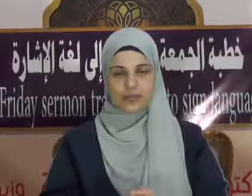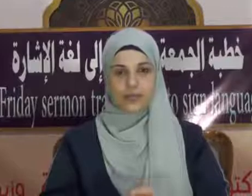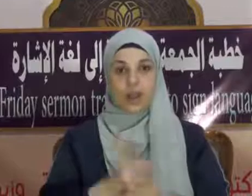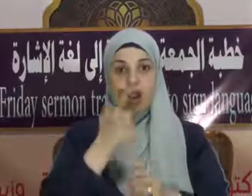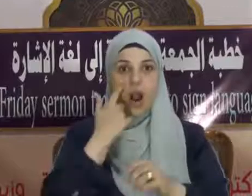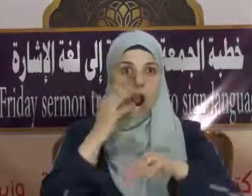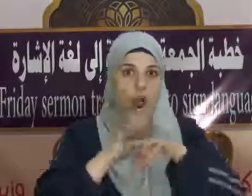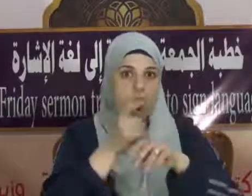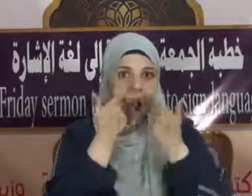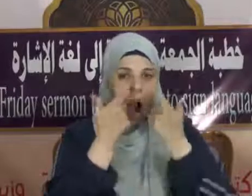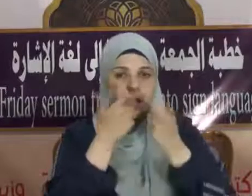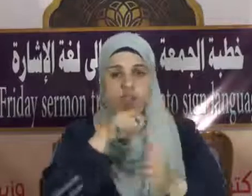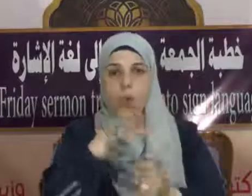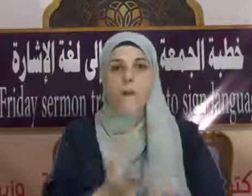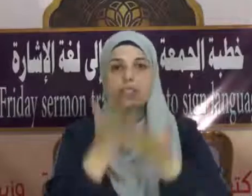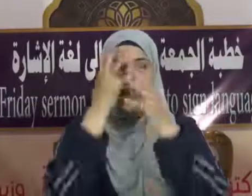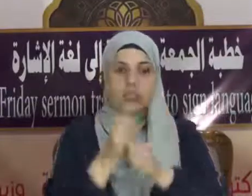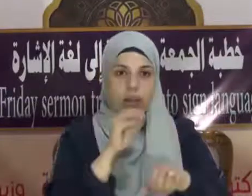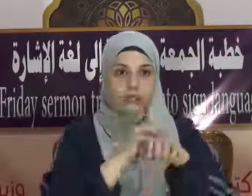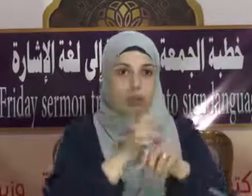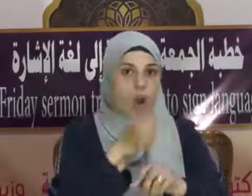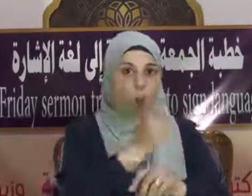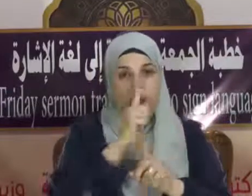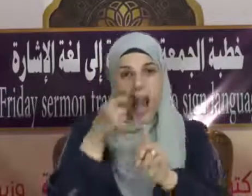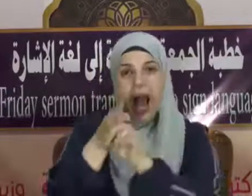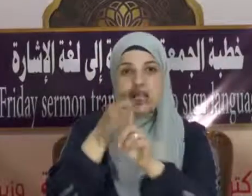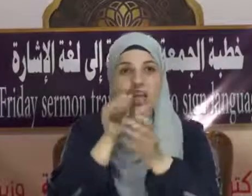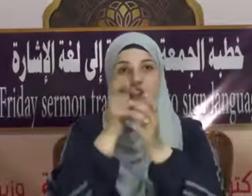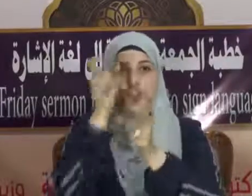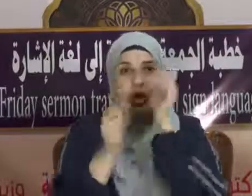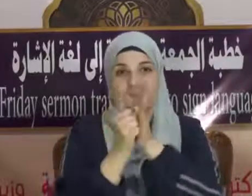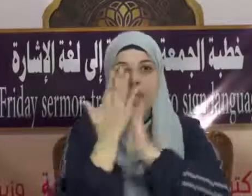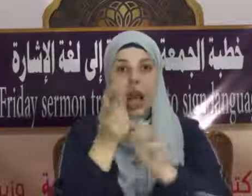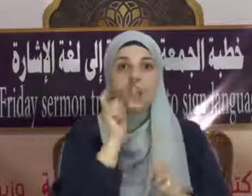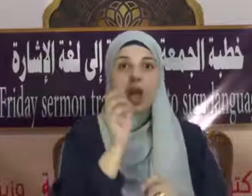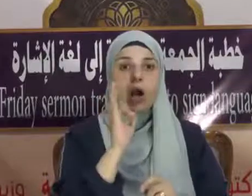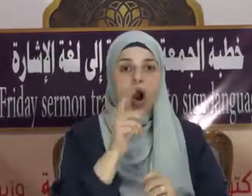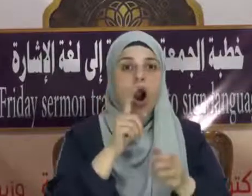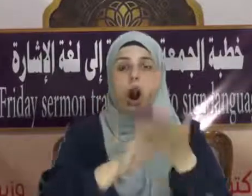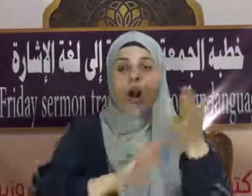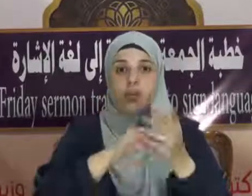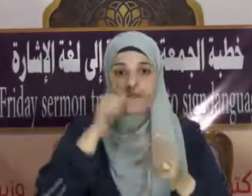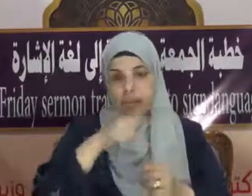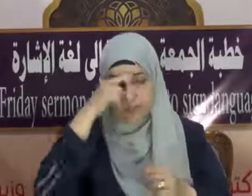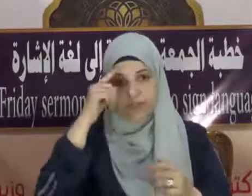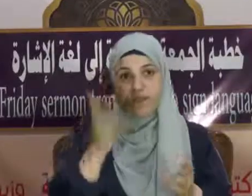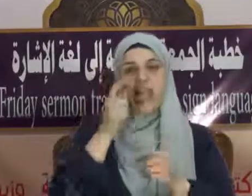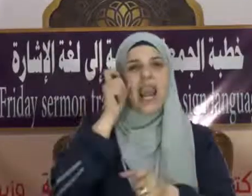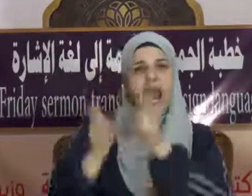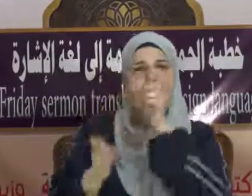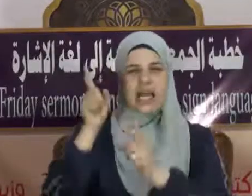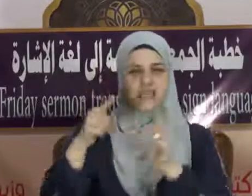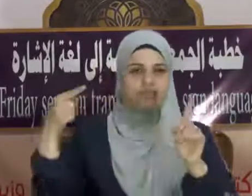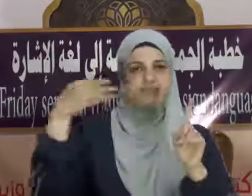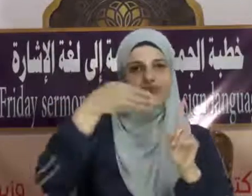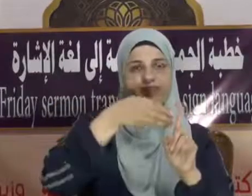حذر نبينا صلى الله عليه وسلم من إيذاء الجار أشد التحذير، فعندما جاء بعض الناس